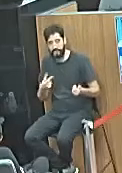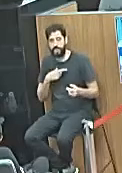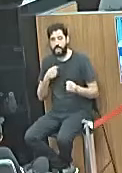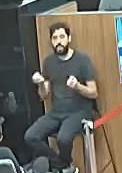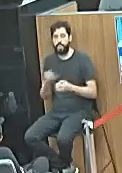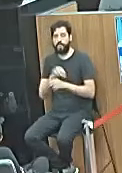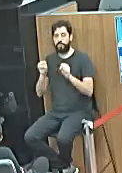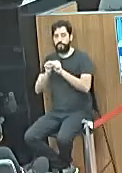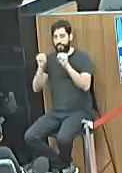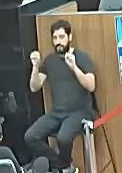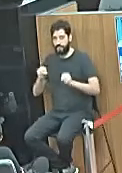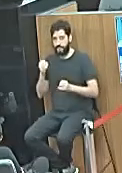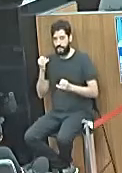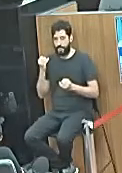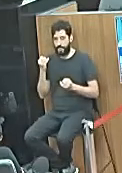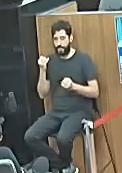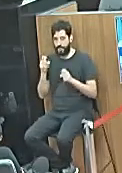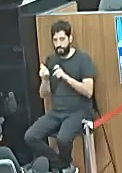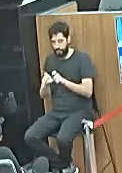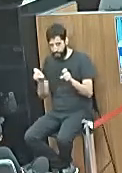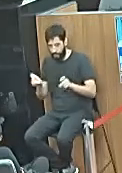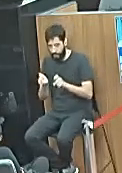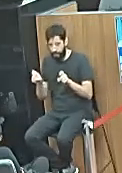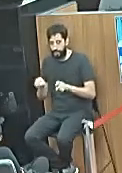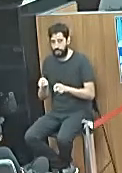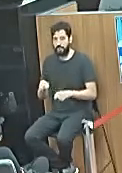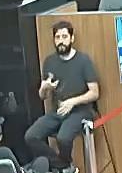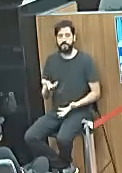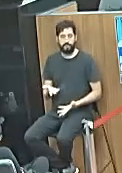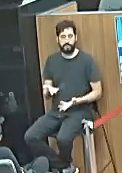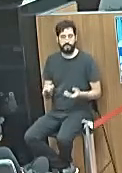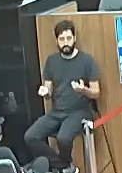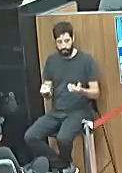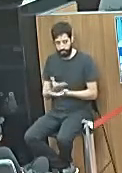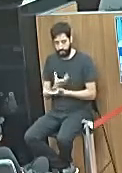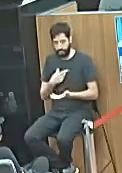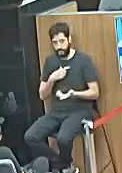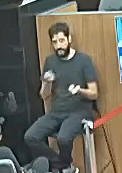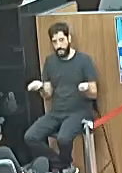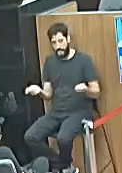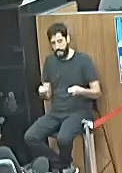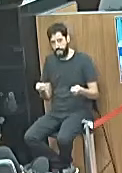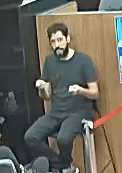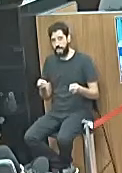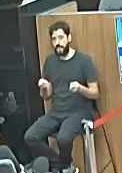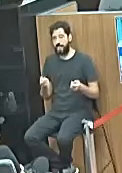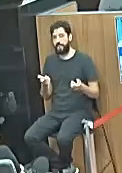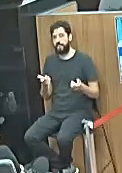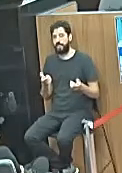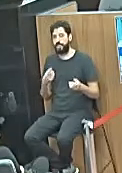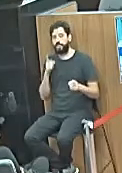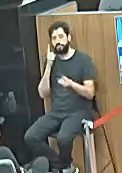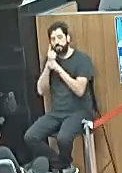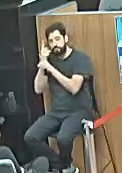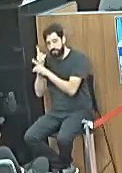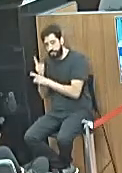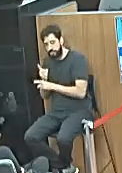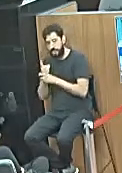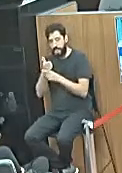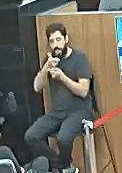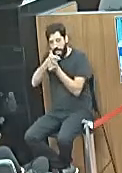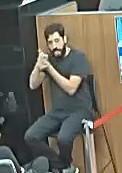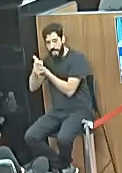sistema informatizado de banco de dados balístico evo fire a fim de possibilitar maior efetividade na identificação de armas